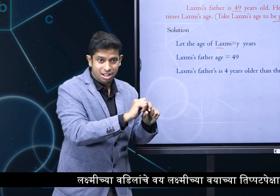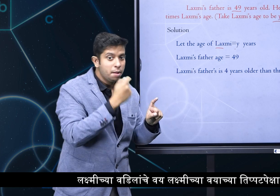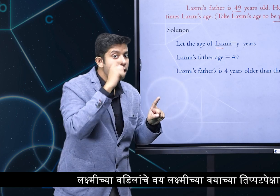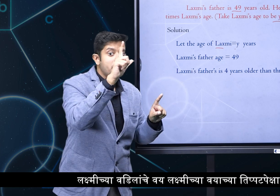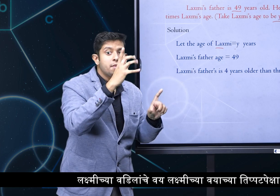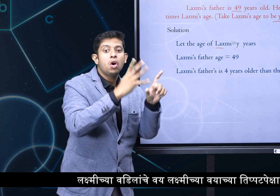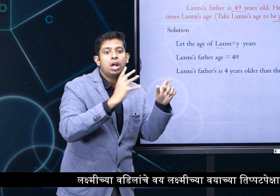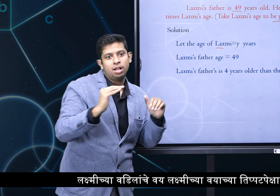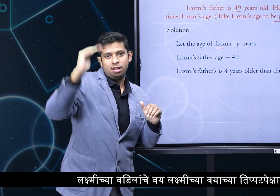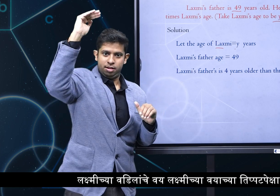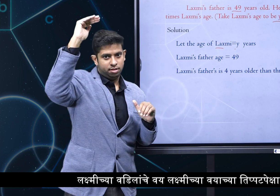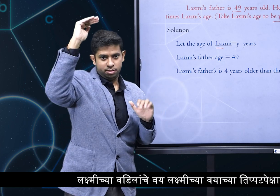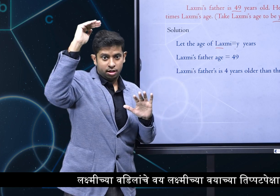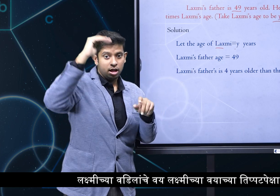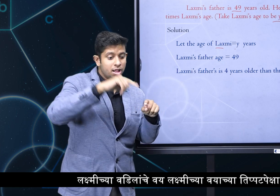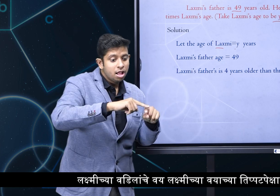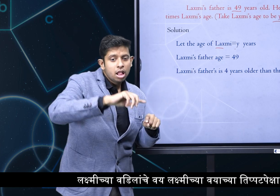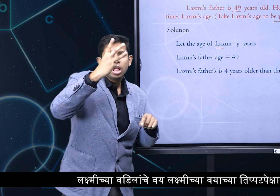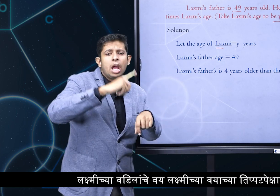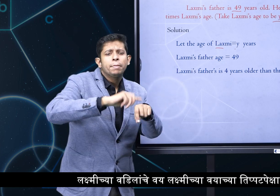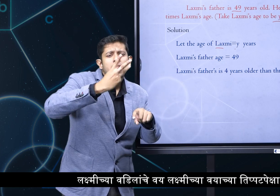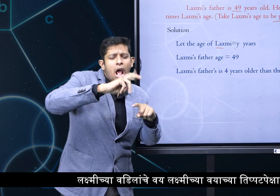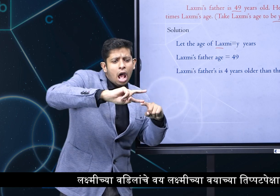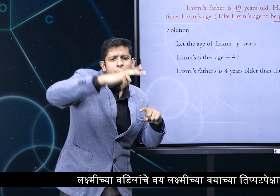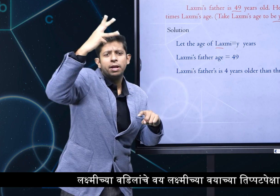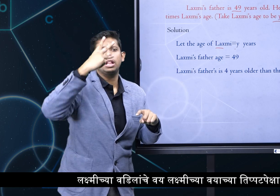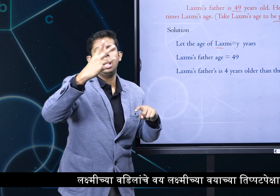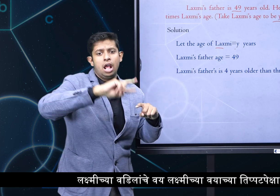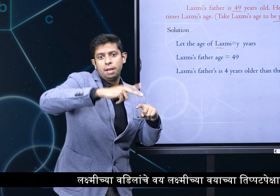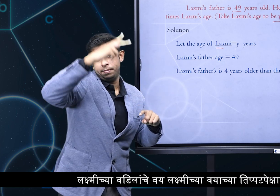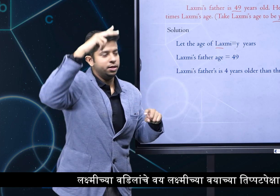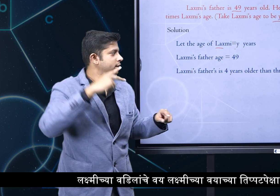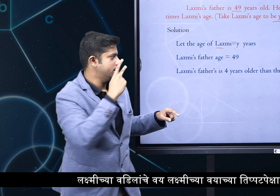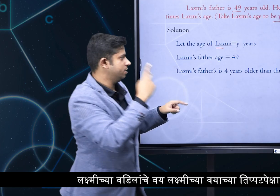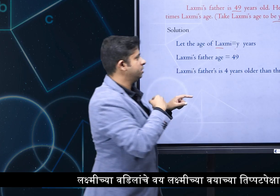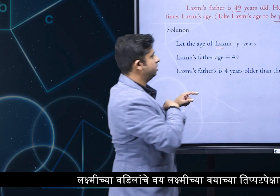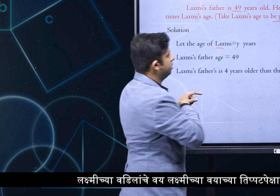लक्ष्मीच्या वडिलांचे वय लक्ष्मीच्या वयाच्या तिप्पटपेक्षा 4 वर्षांनी मोठे आहे.